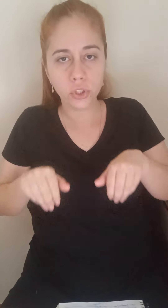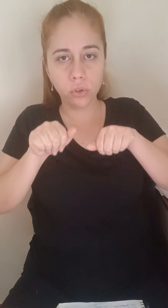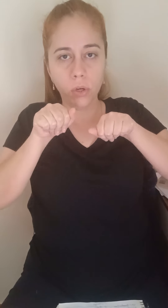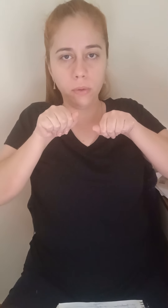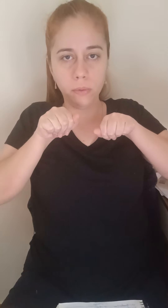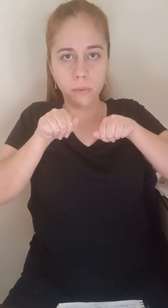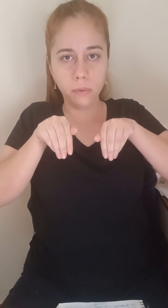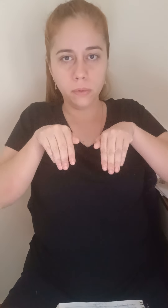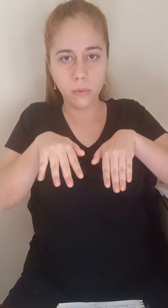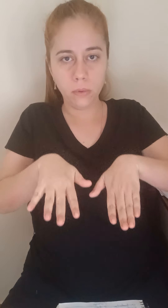auditório,